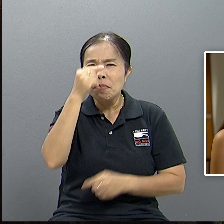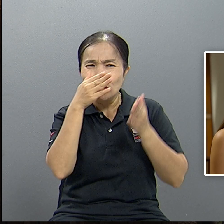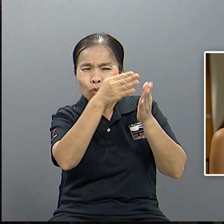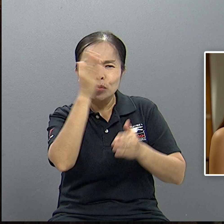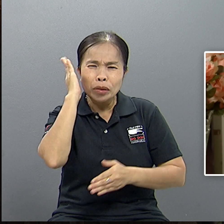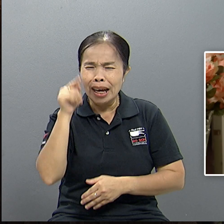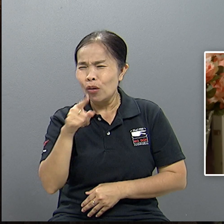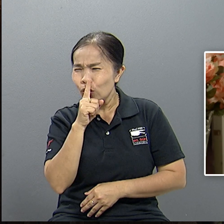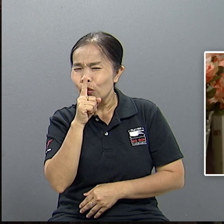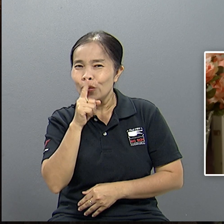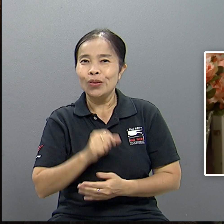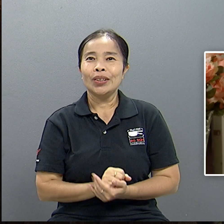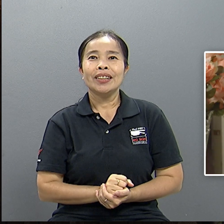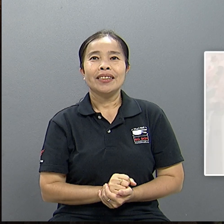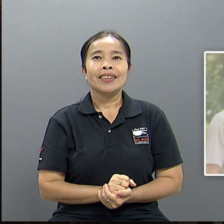นะ